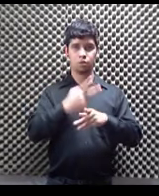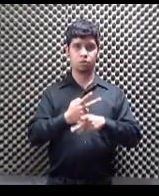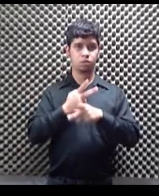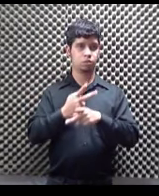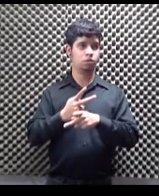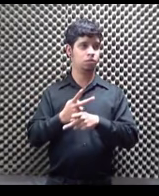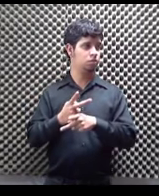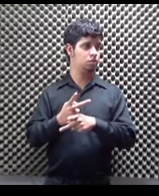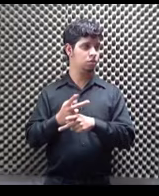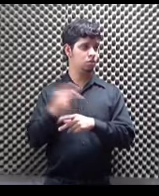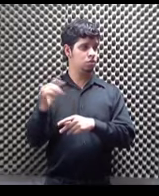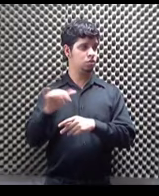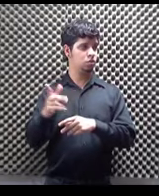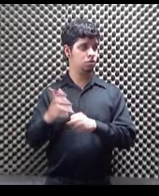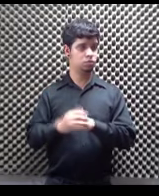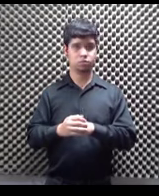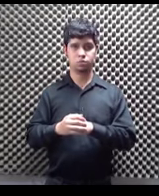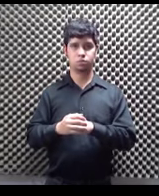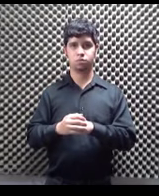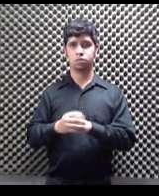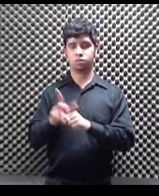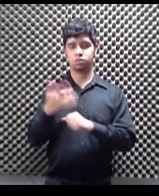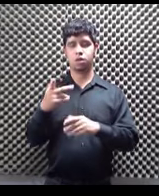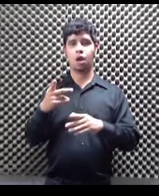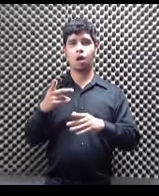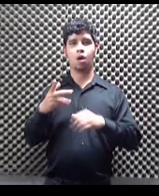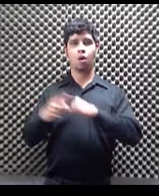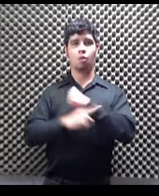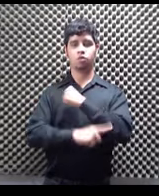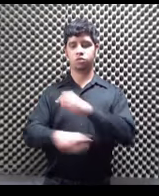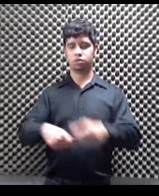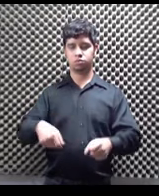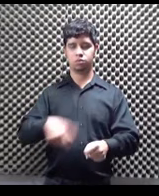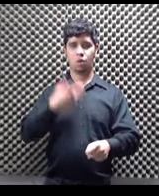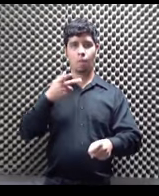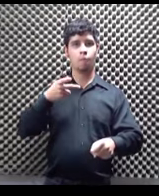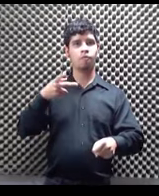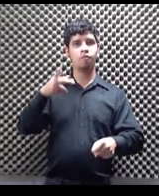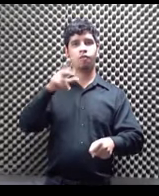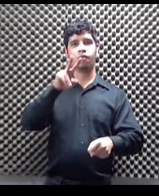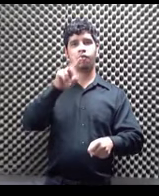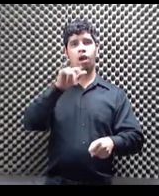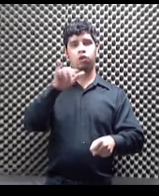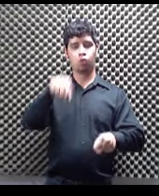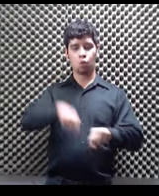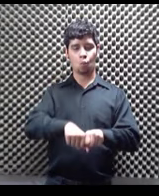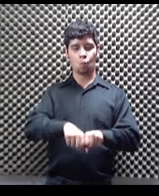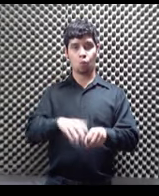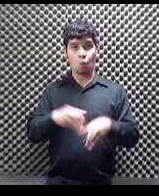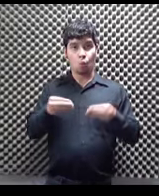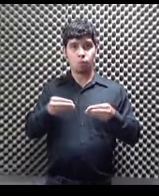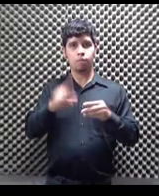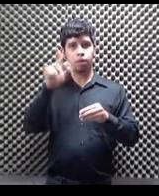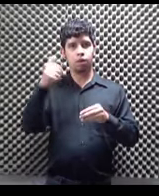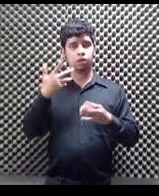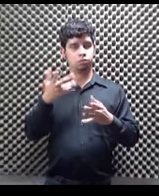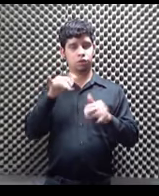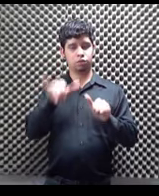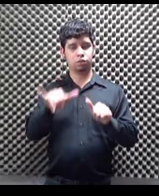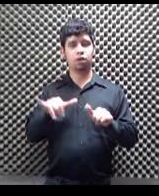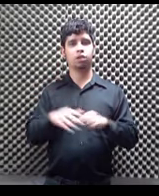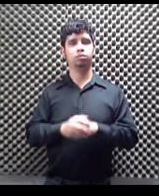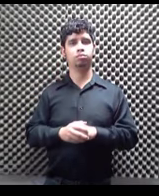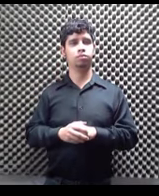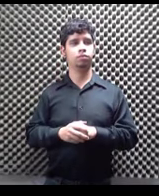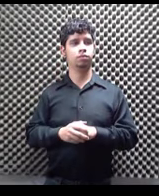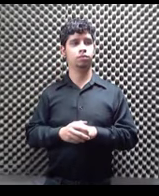podemos meter en esas bolsas. Ponemos el vacío para sacarle el aire. Y que algo de eso hay que hacer. Sí. ¿Tienen más o menos los